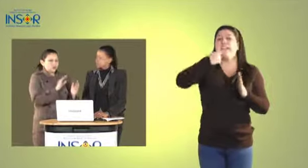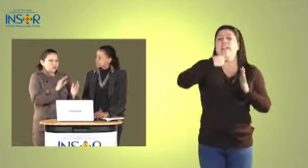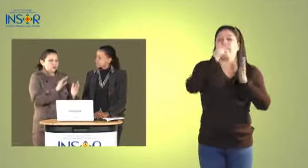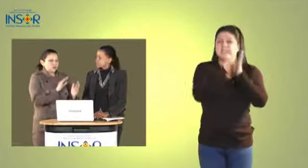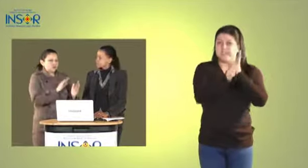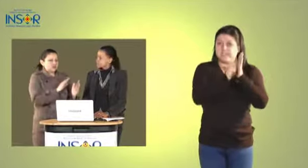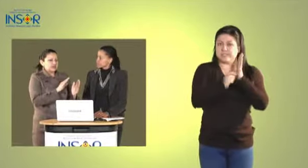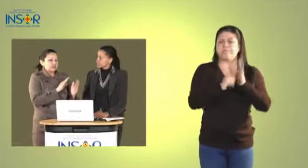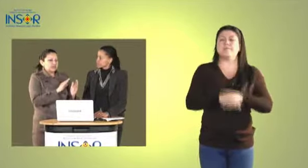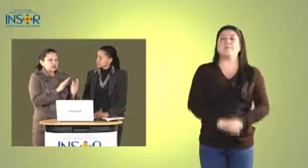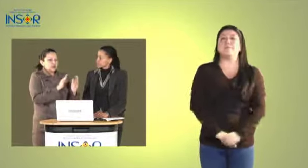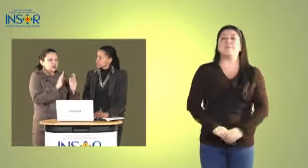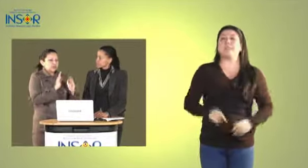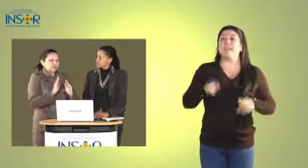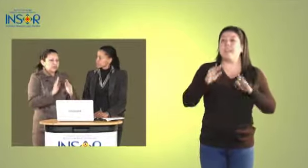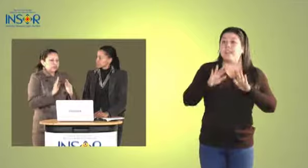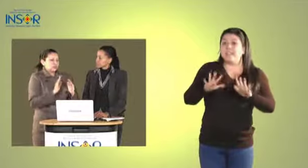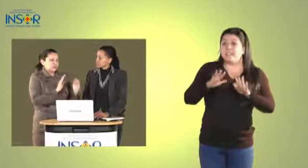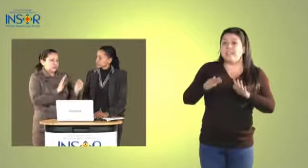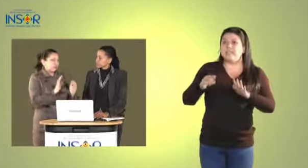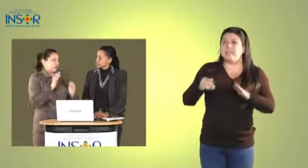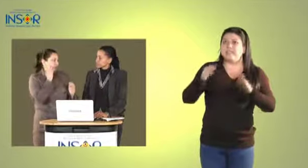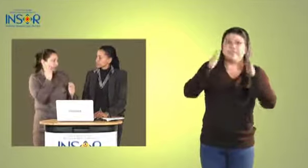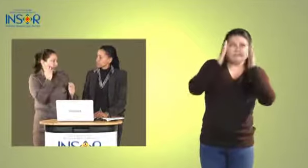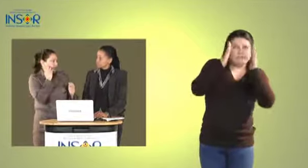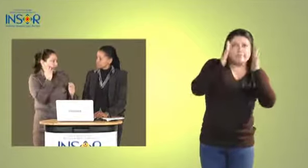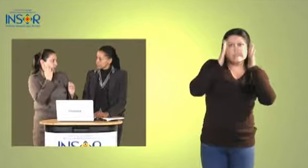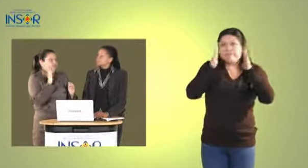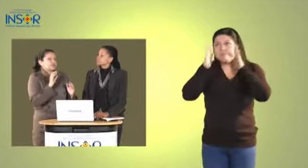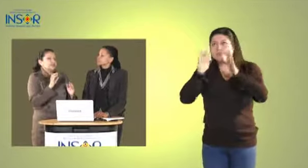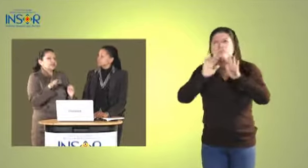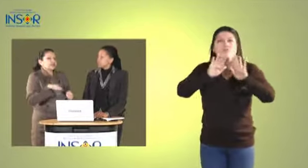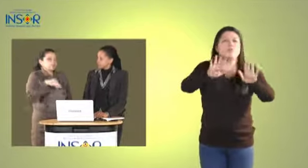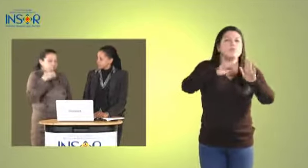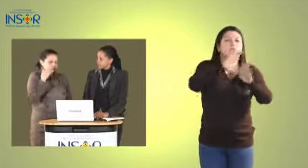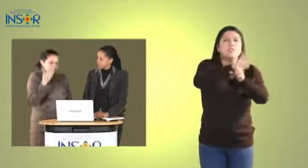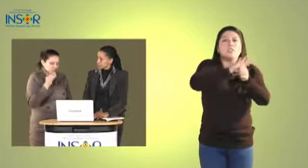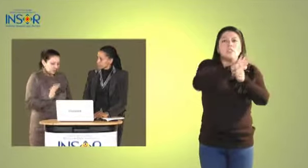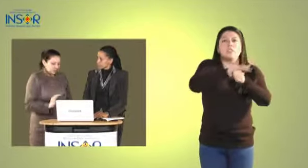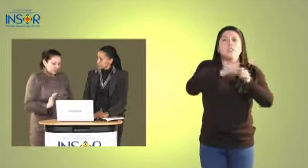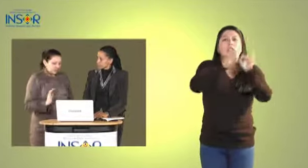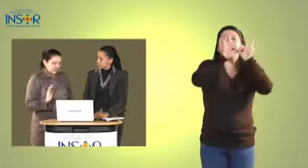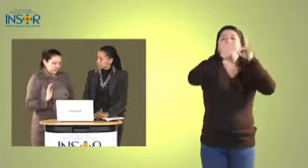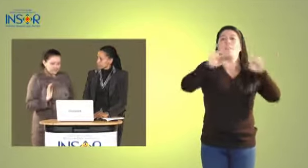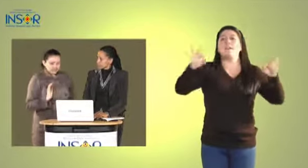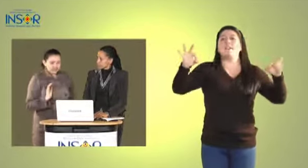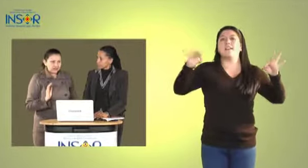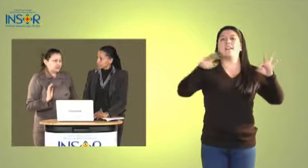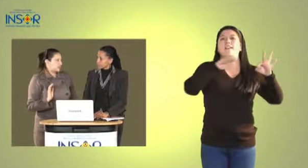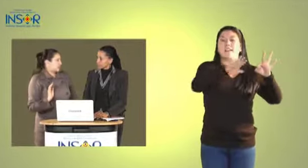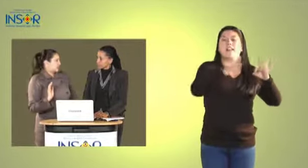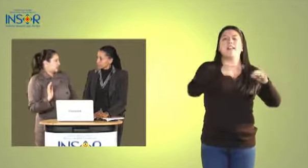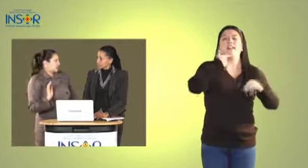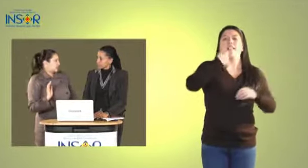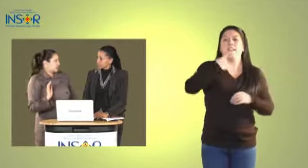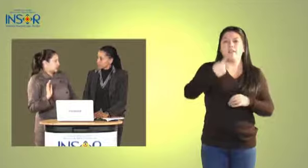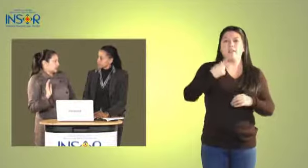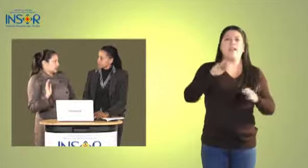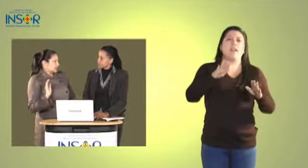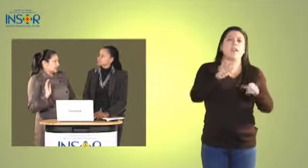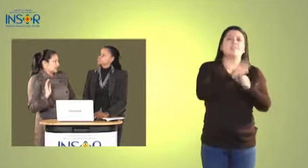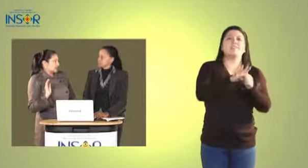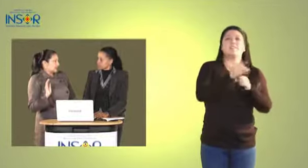proceso podemos ya empezar a ver otros asuntos gramaticales de la lengua, que en otro momento, en básica primaria, lo llaman en algunos